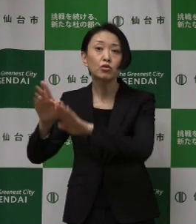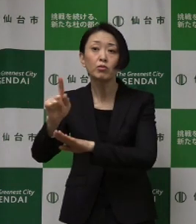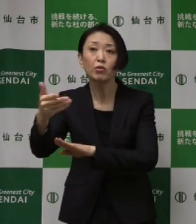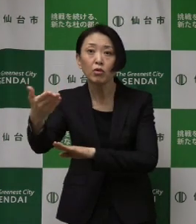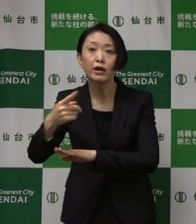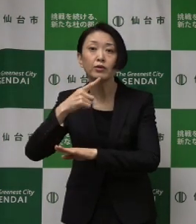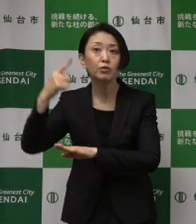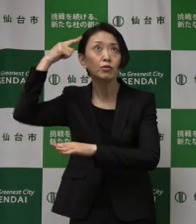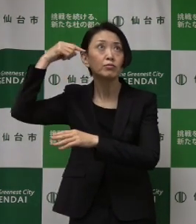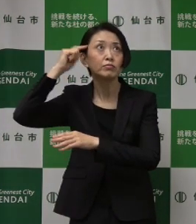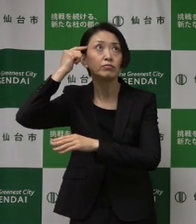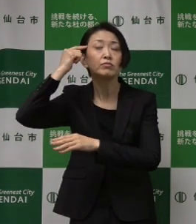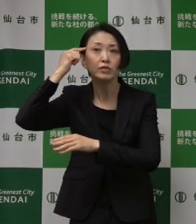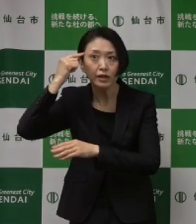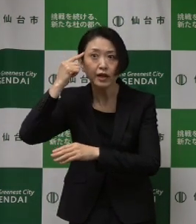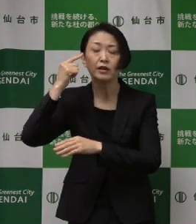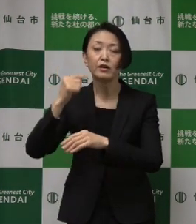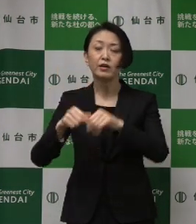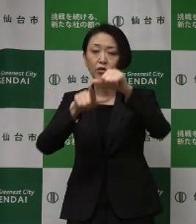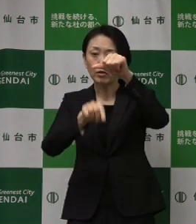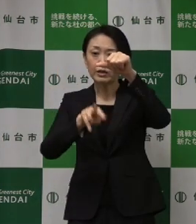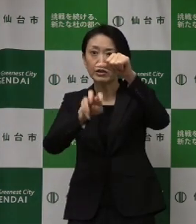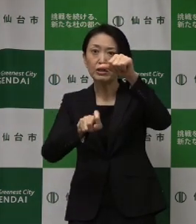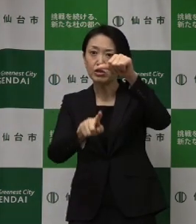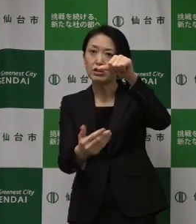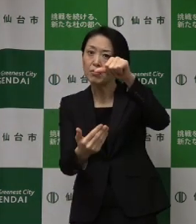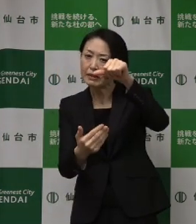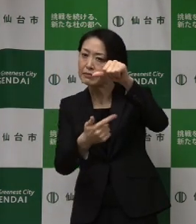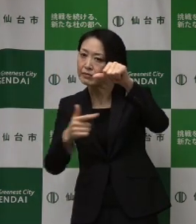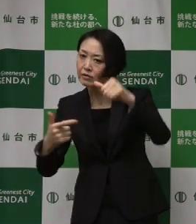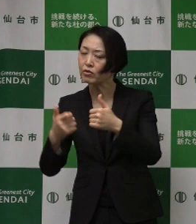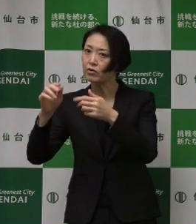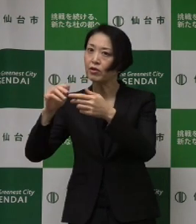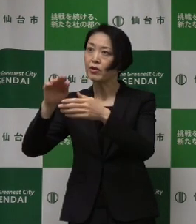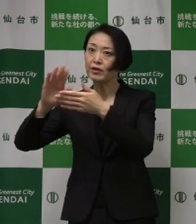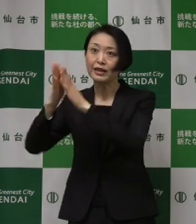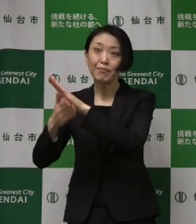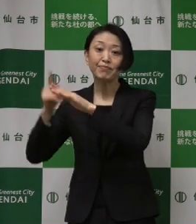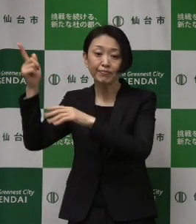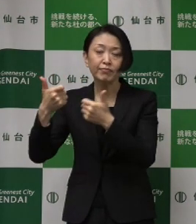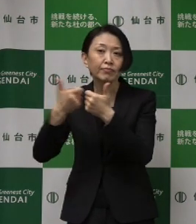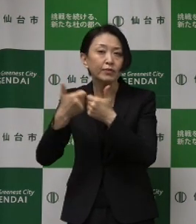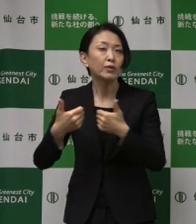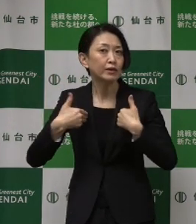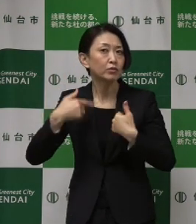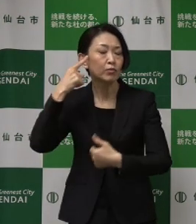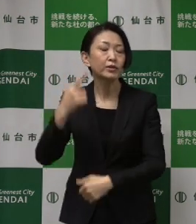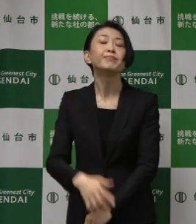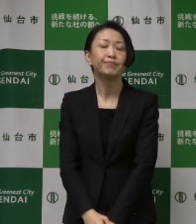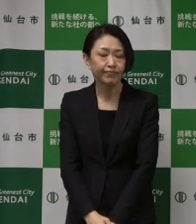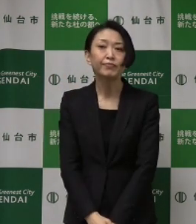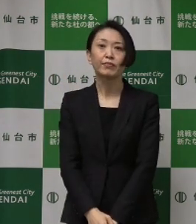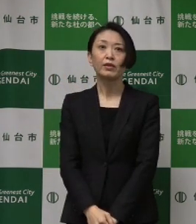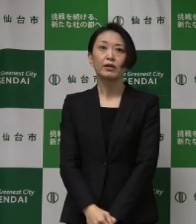て、いずれこの時期を前にですね、いろいろご相談しなくちゃ、知事とご相談しなくちゃいけないと考えています。 非